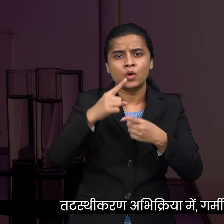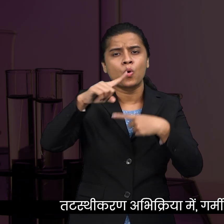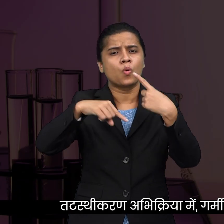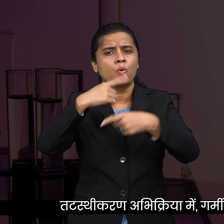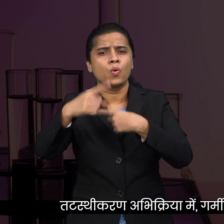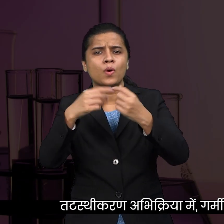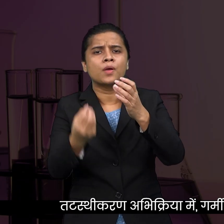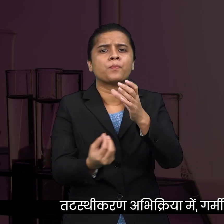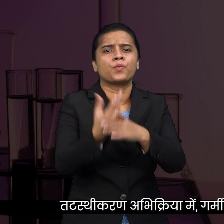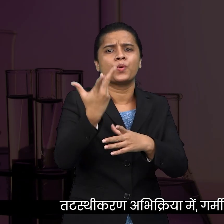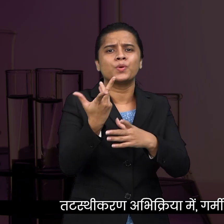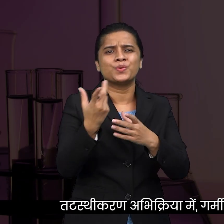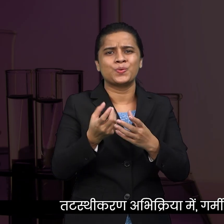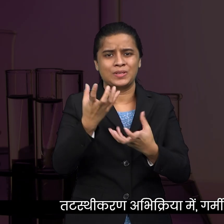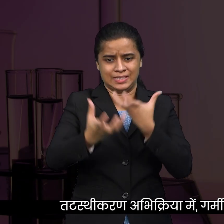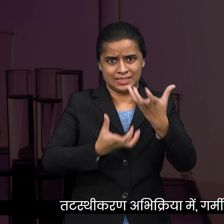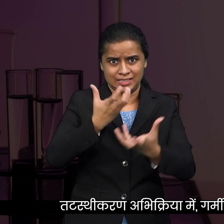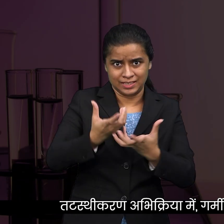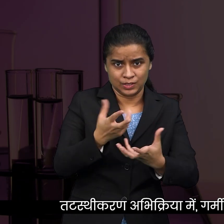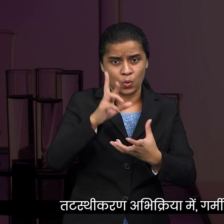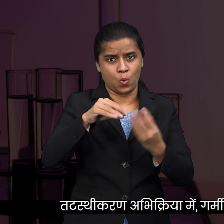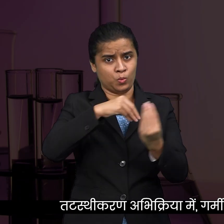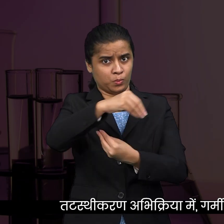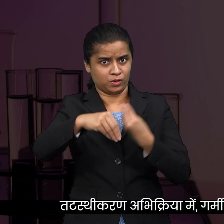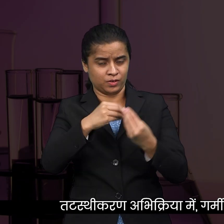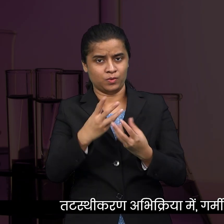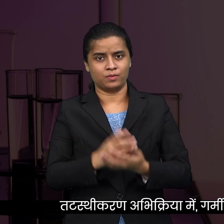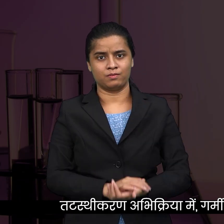है, विकसित होती है।